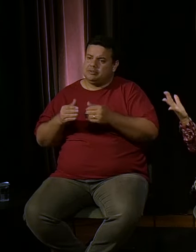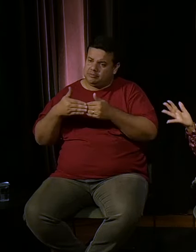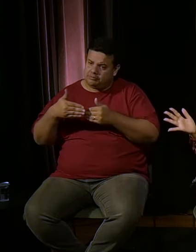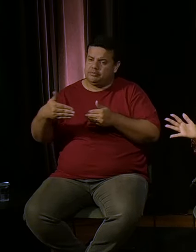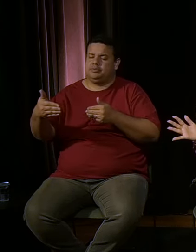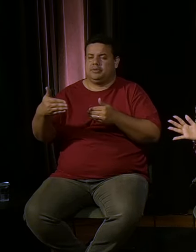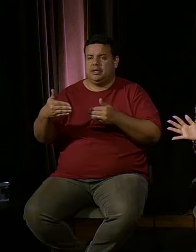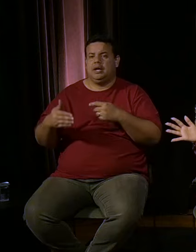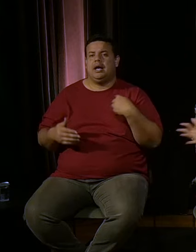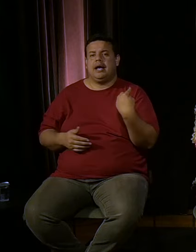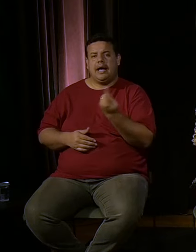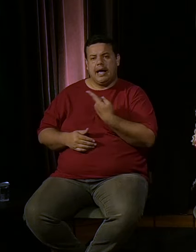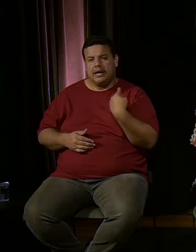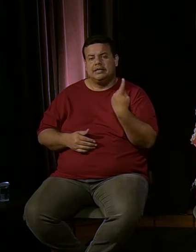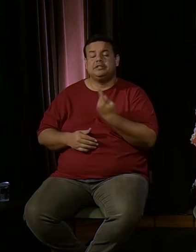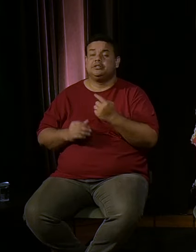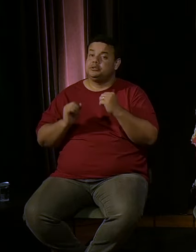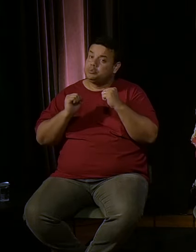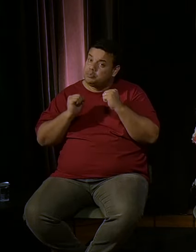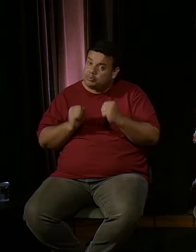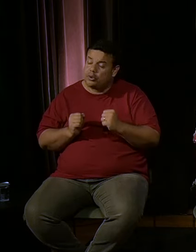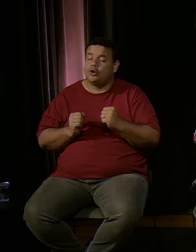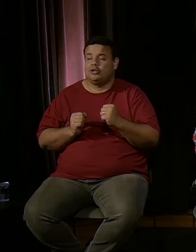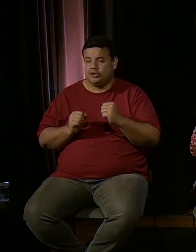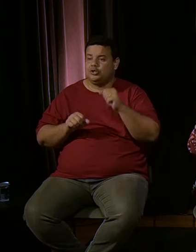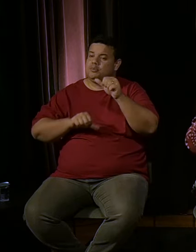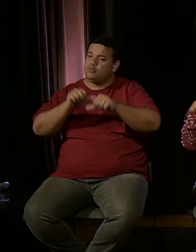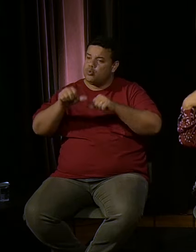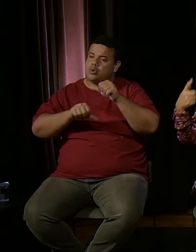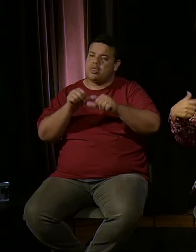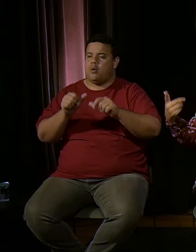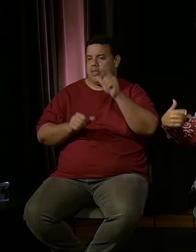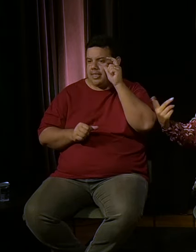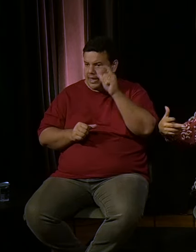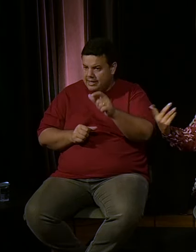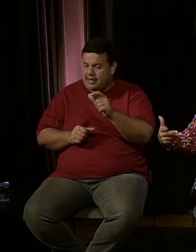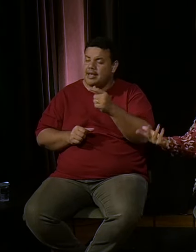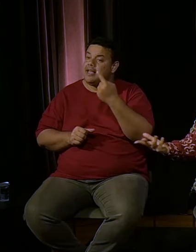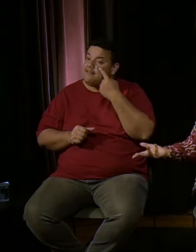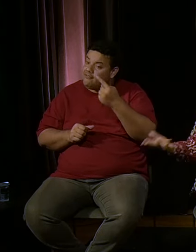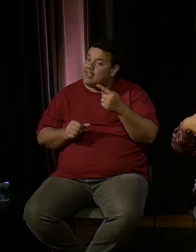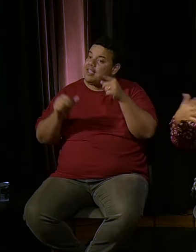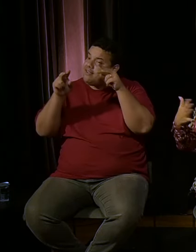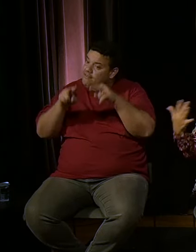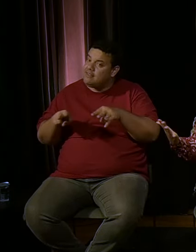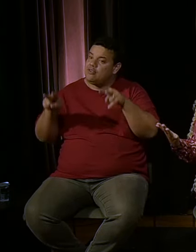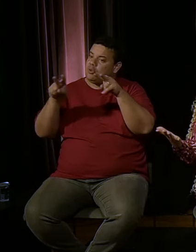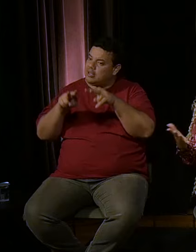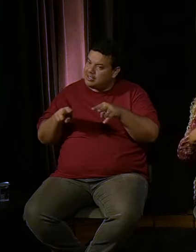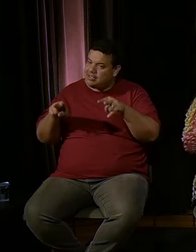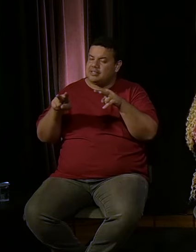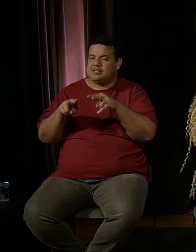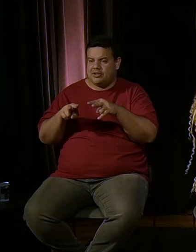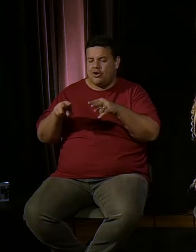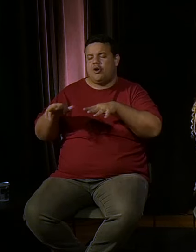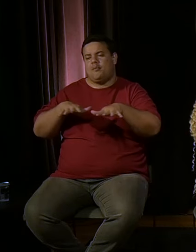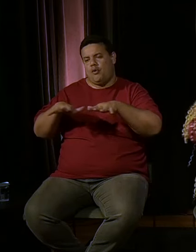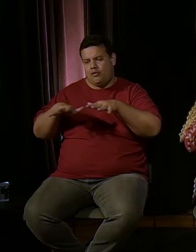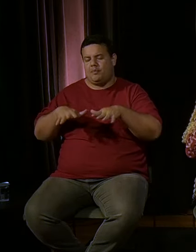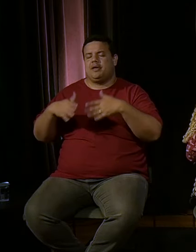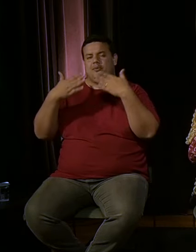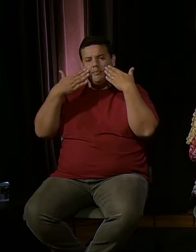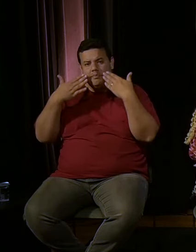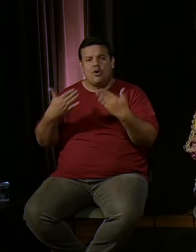gente pode largar de mão um pouco da intenção e olhar o que as imagens em movimento elas vão trazer para a gente. Aí é